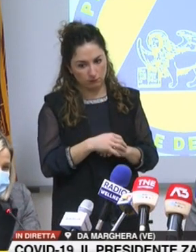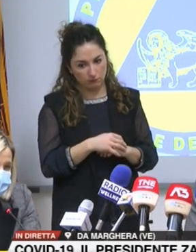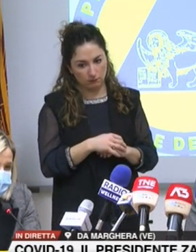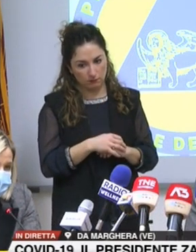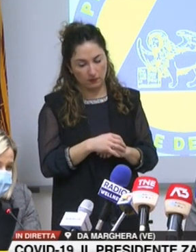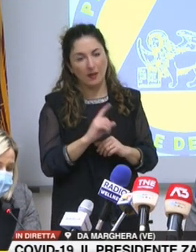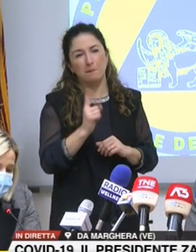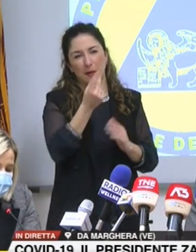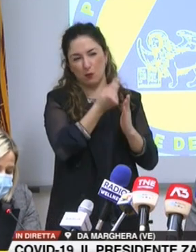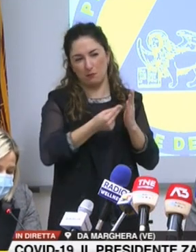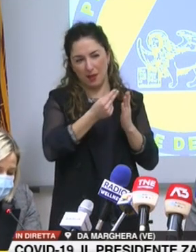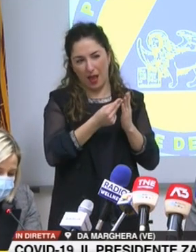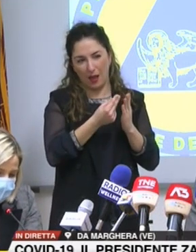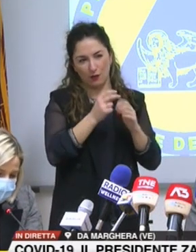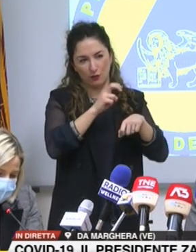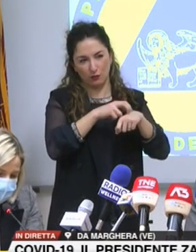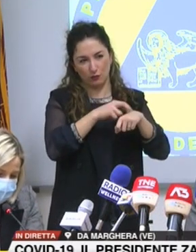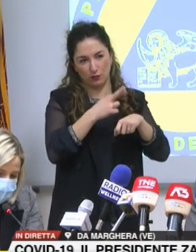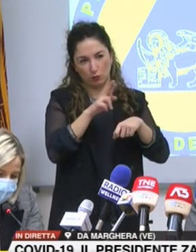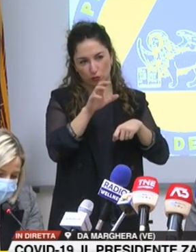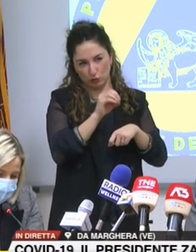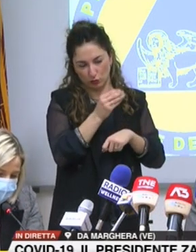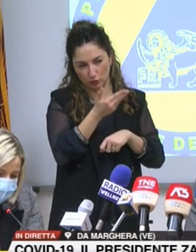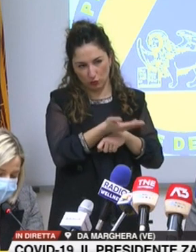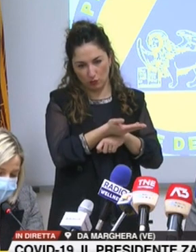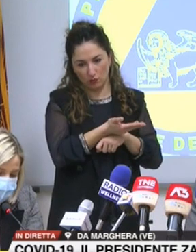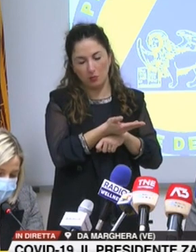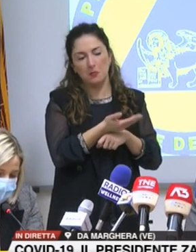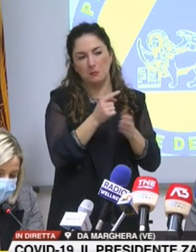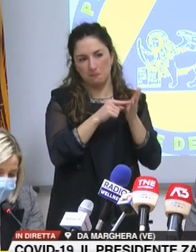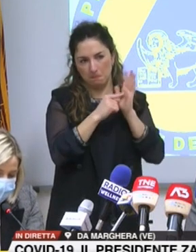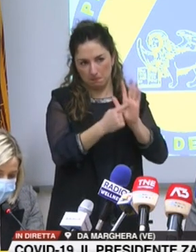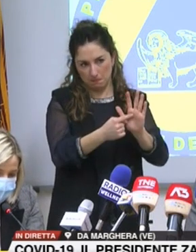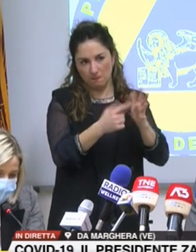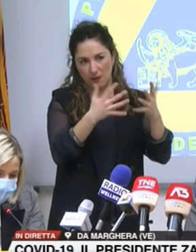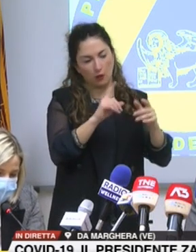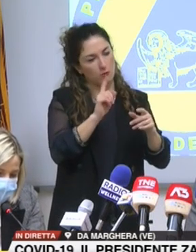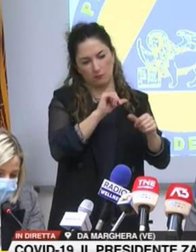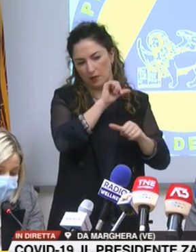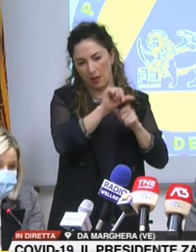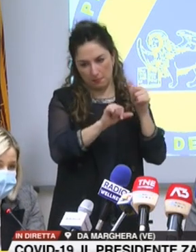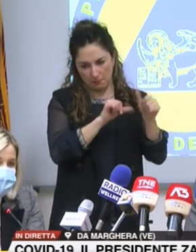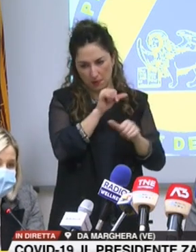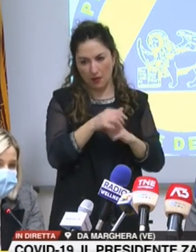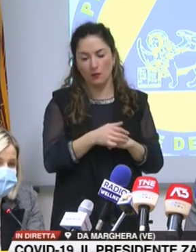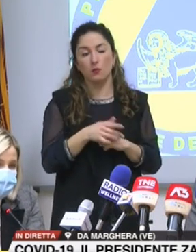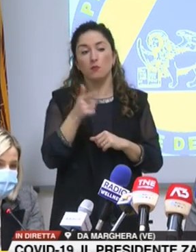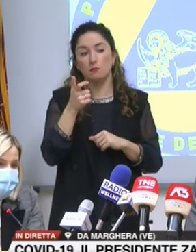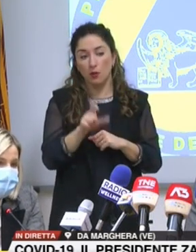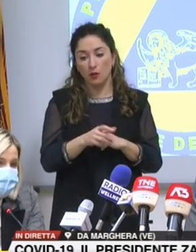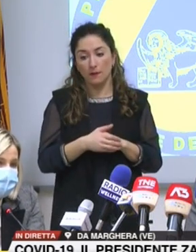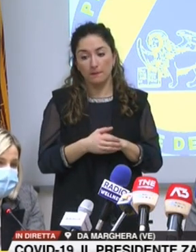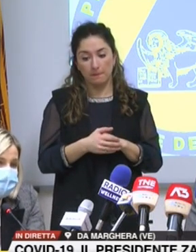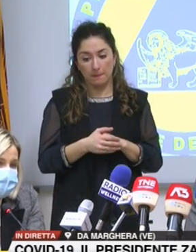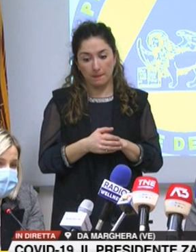il primo diciamo piano che la dottoressa Russo aveva presentato qui, questo perché a causa della mancanza o